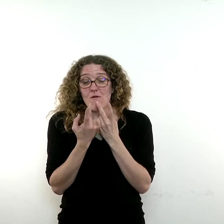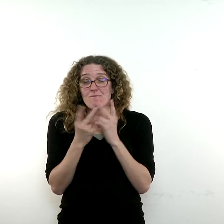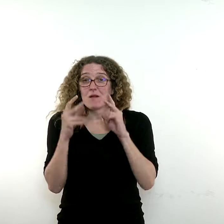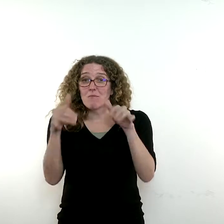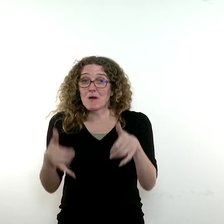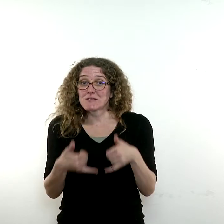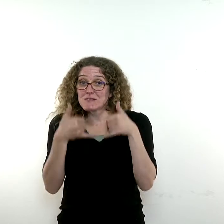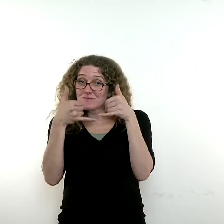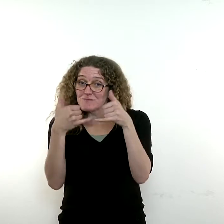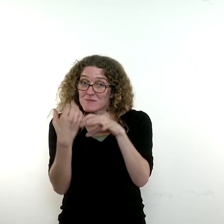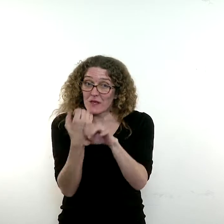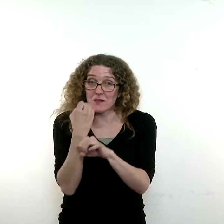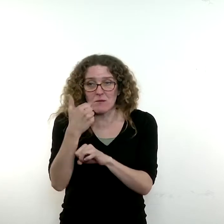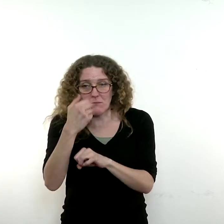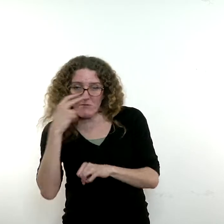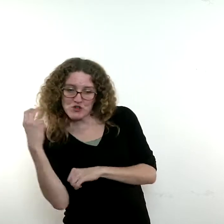retirer.